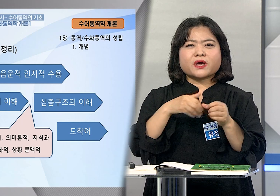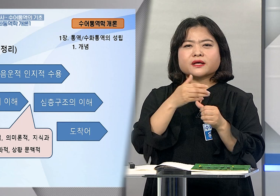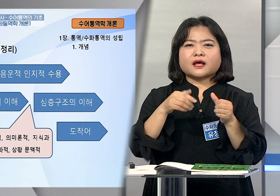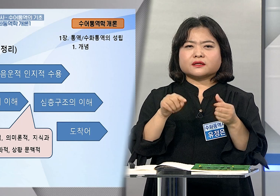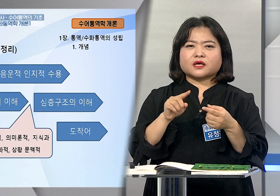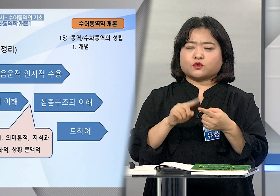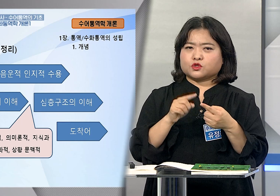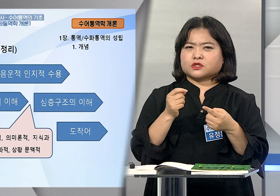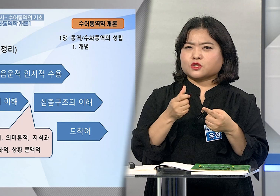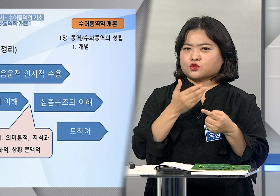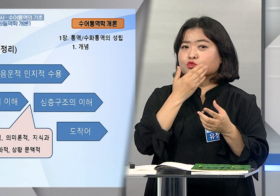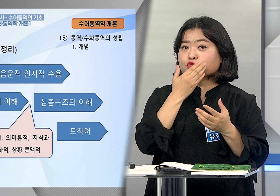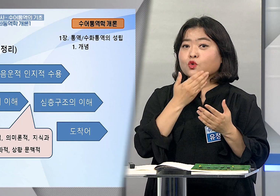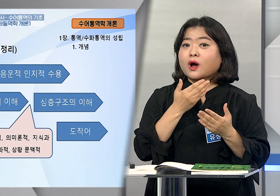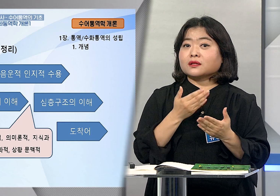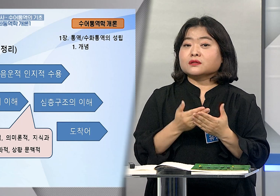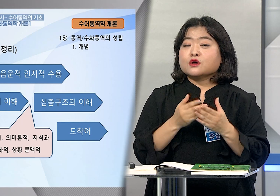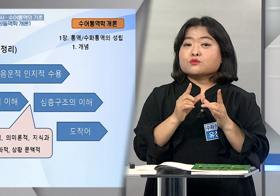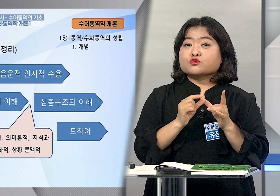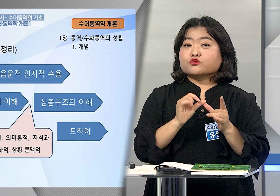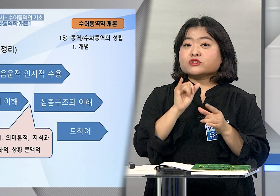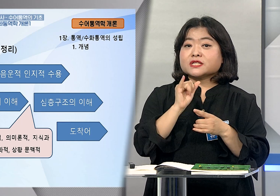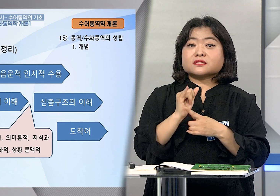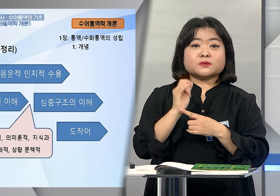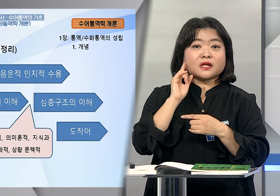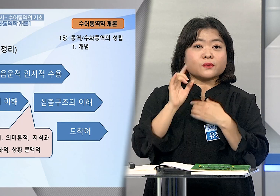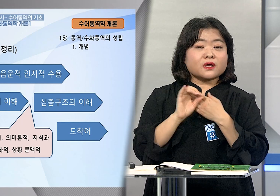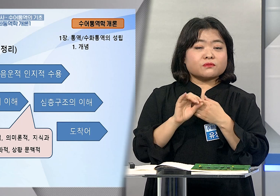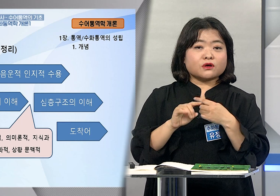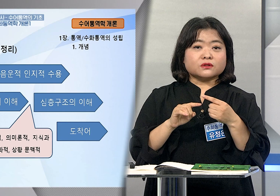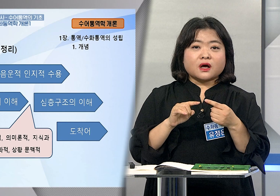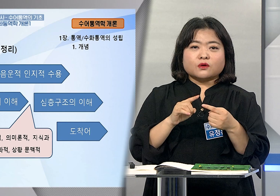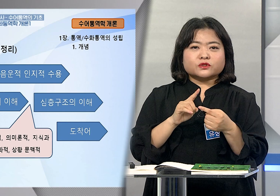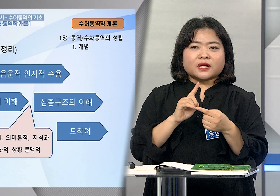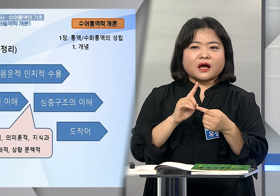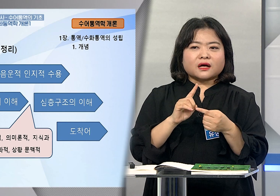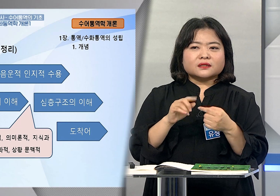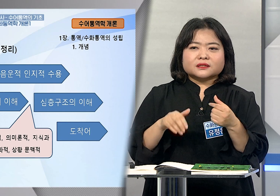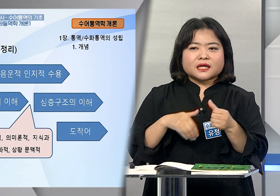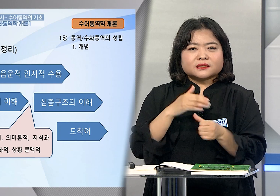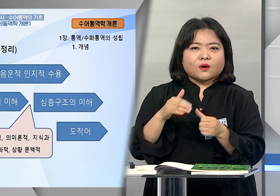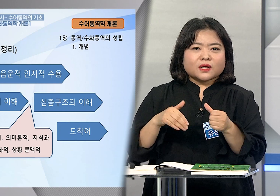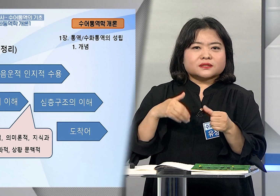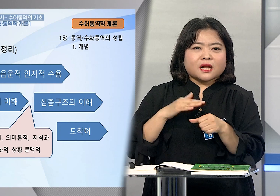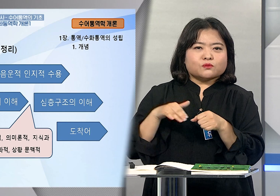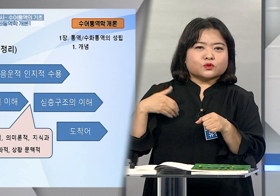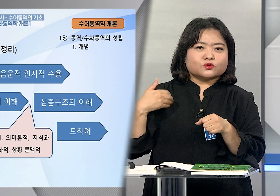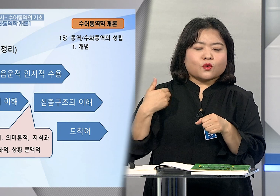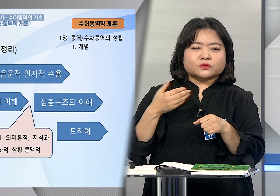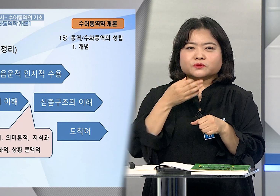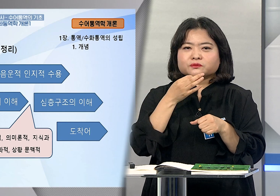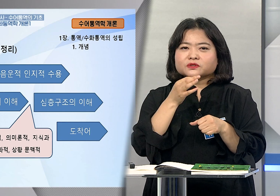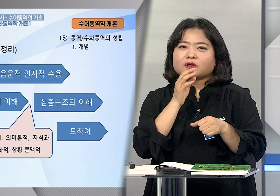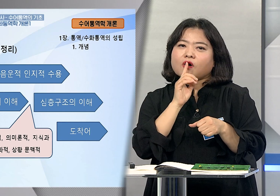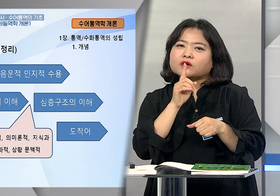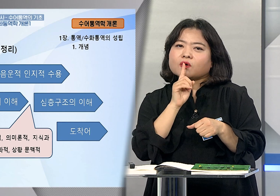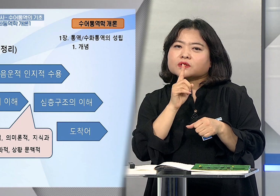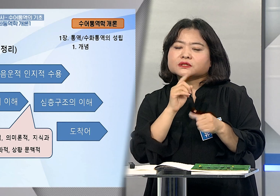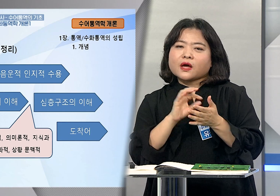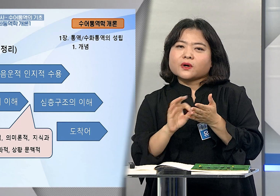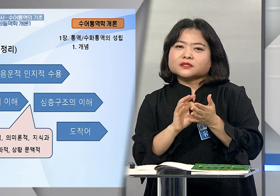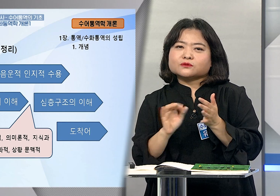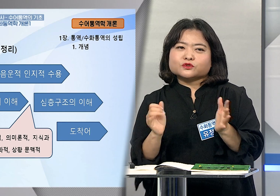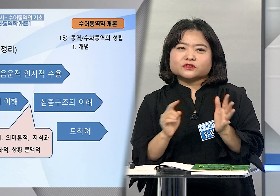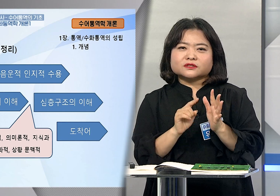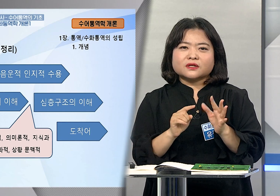상황 문맥이라는 게 굉장히 좀 중요한 부분들이 있습니다. 왜냐하면 우리가 사실 상황을 잘 모르고 음성